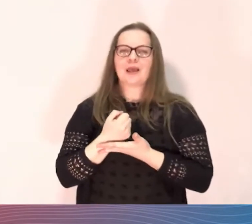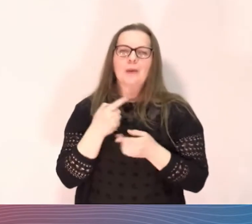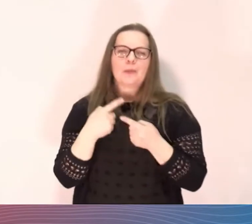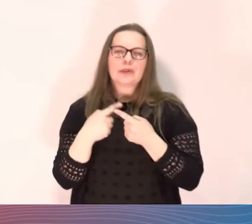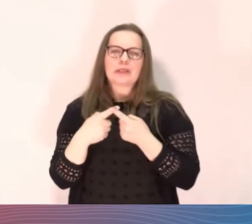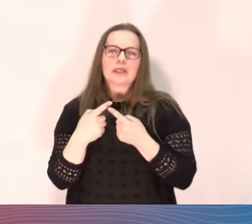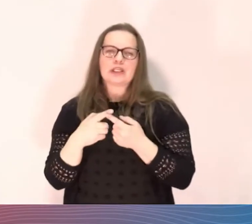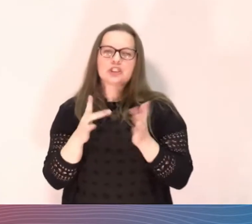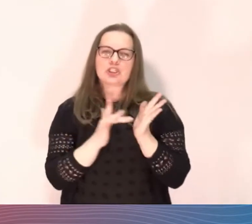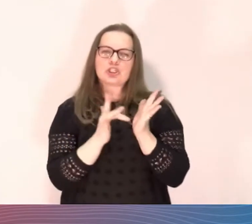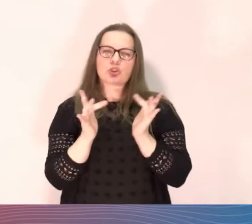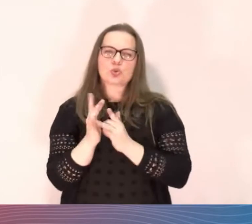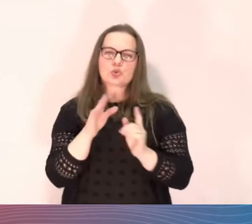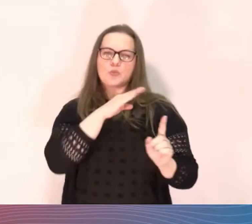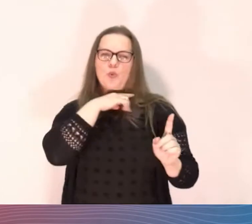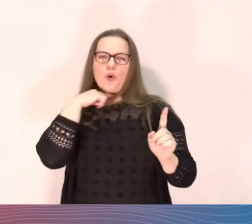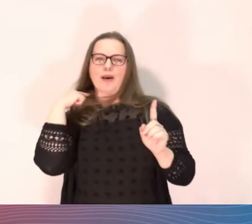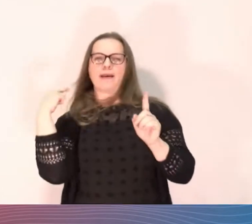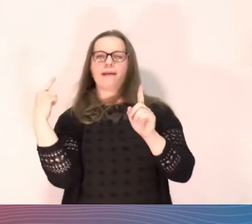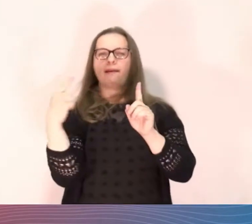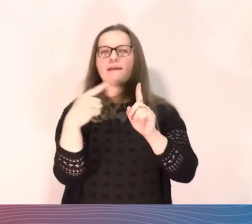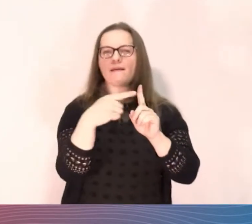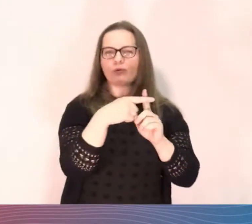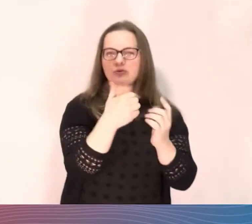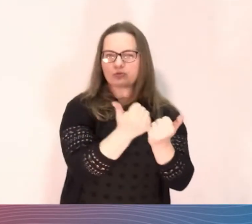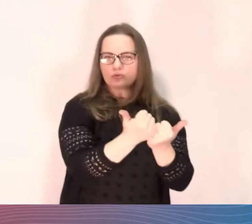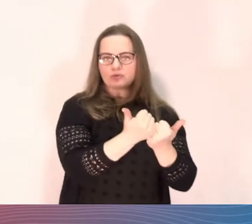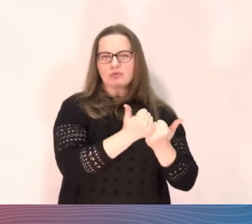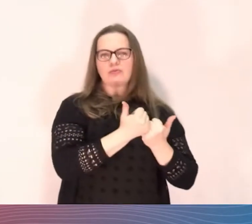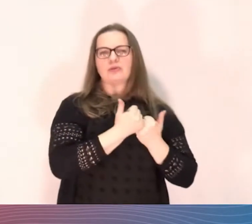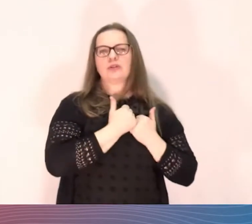Tudo que Cristo realizou na terra, morreu na cruz,